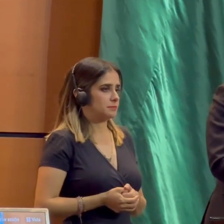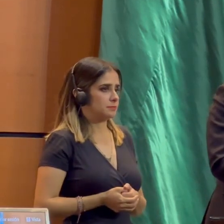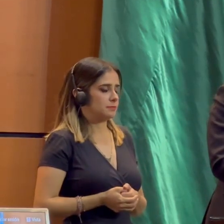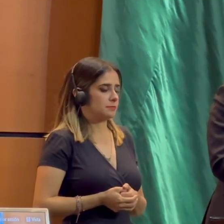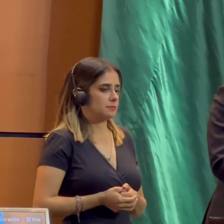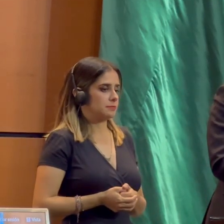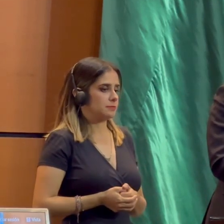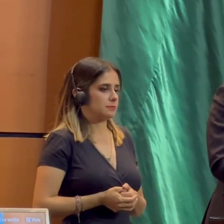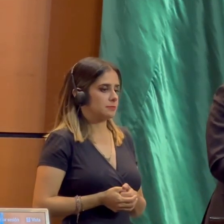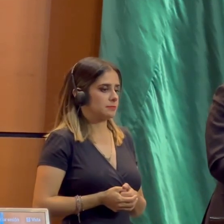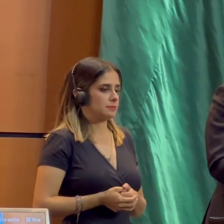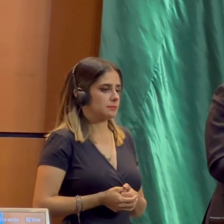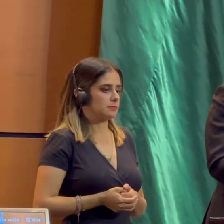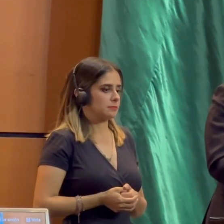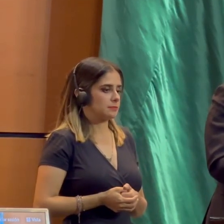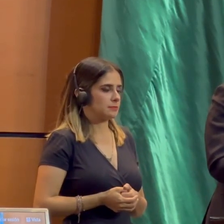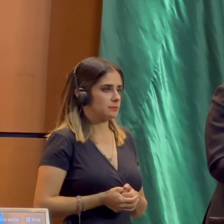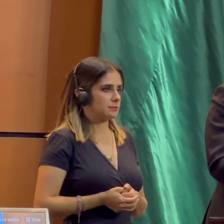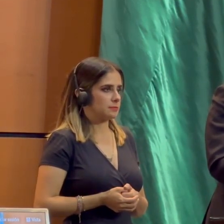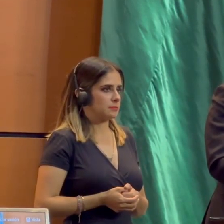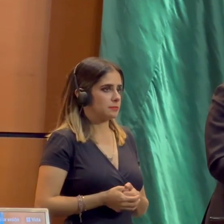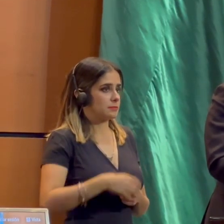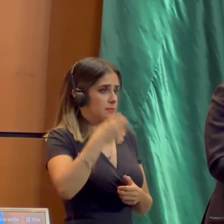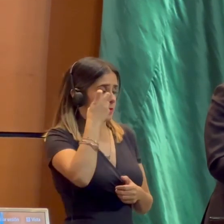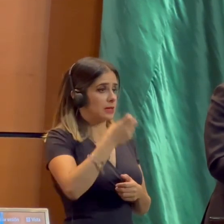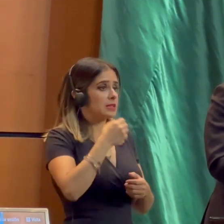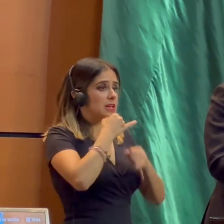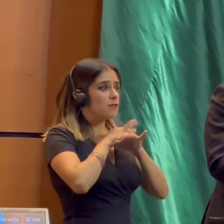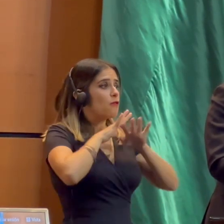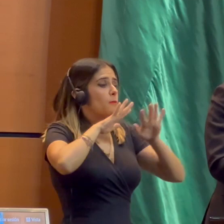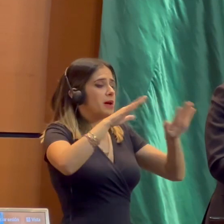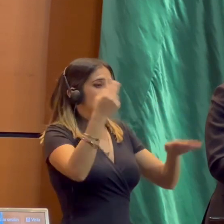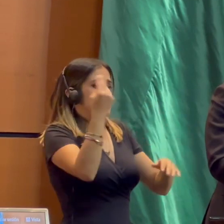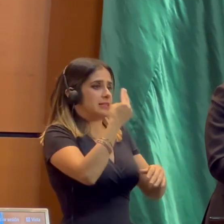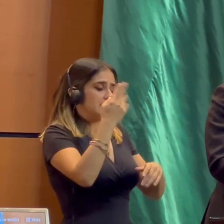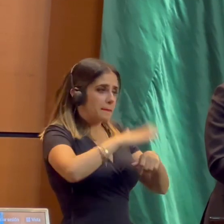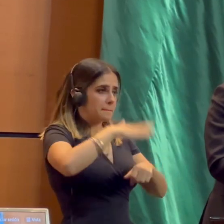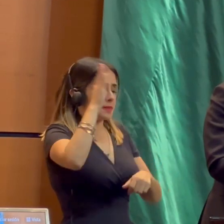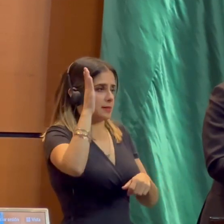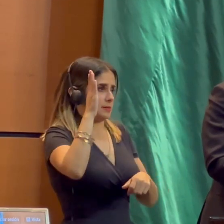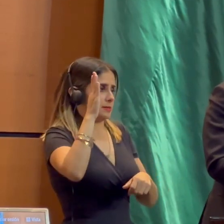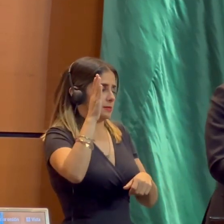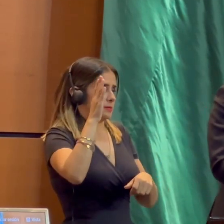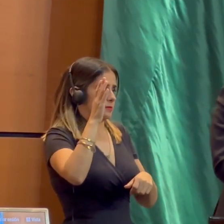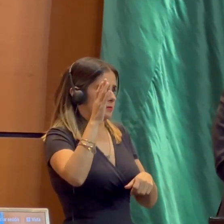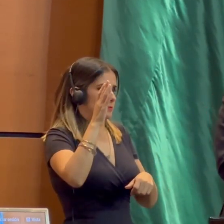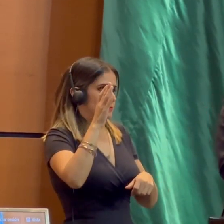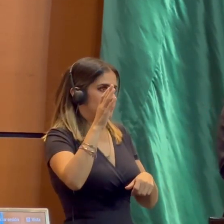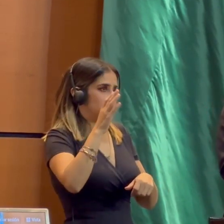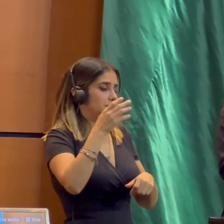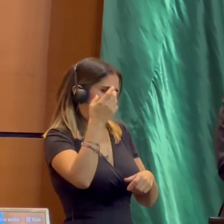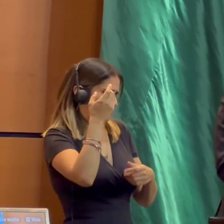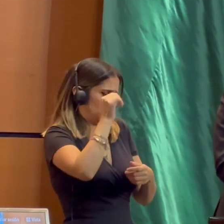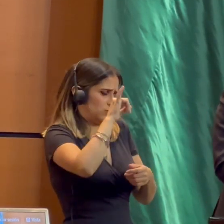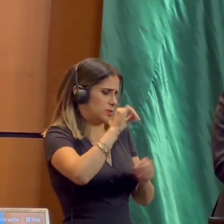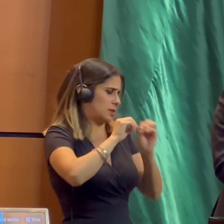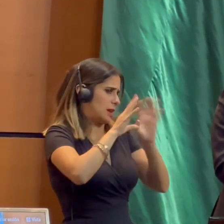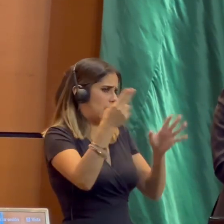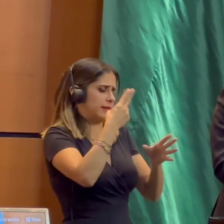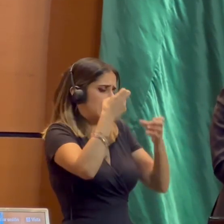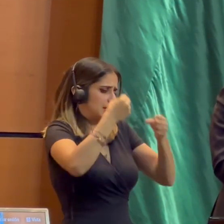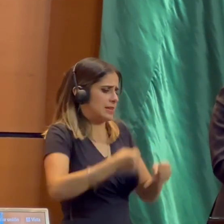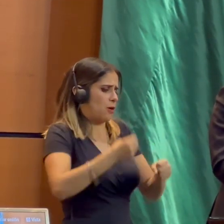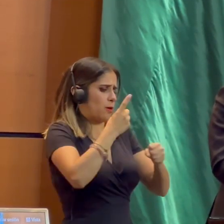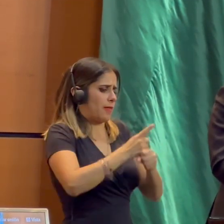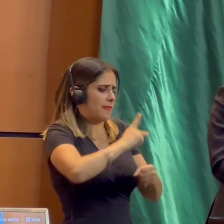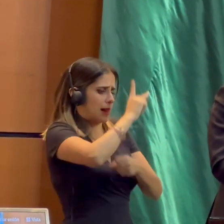想定外の最新兵器であった場合、国防上の観点から事前に最大限情報を収